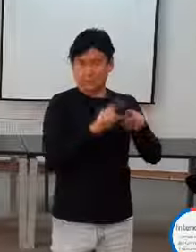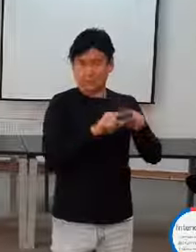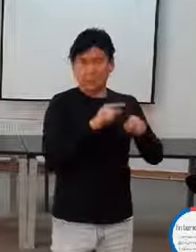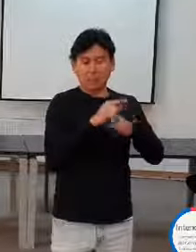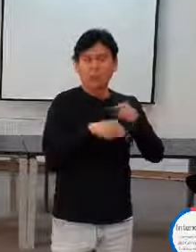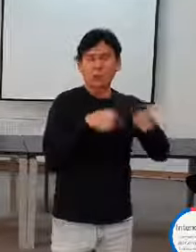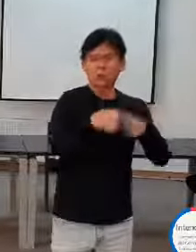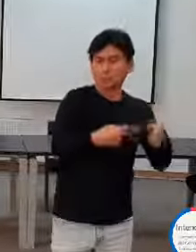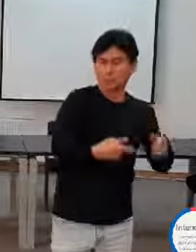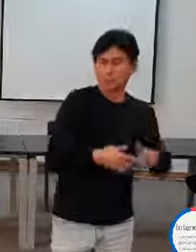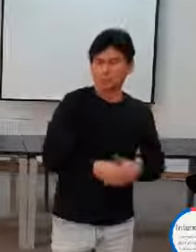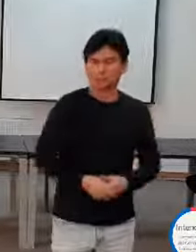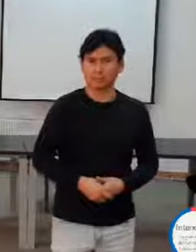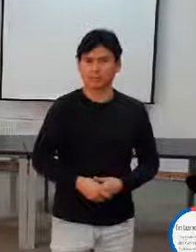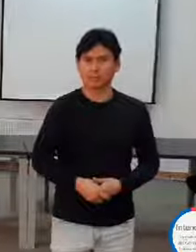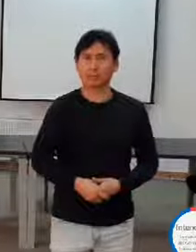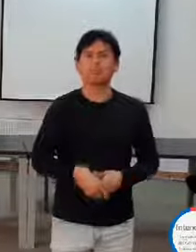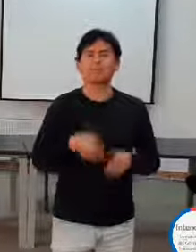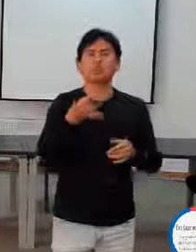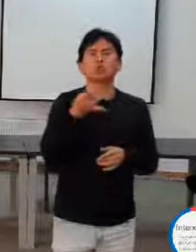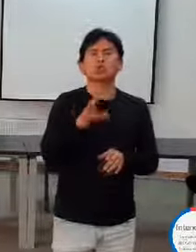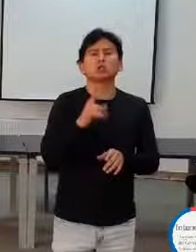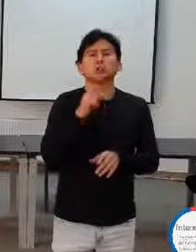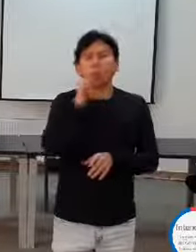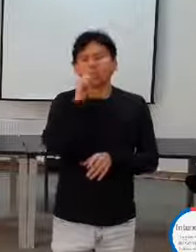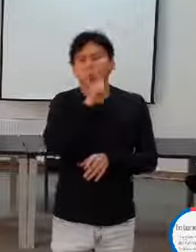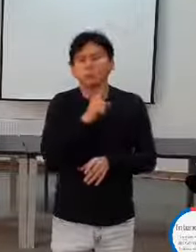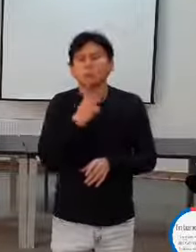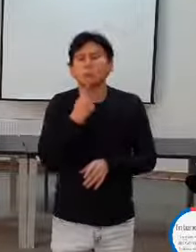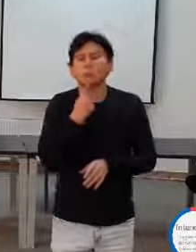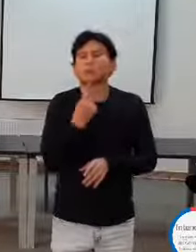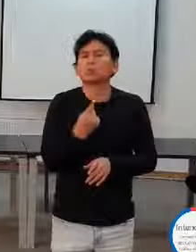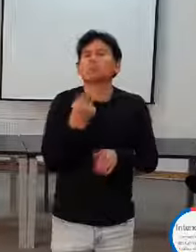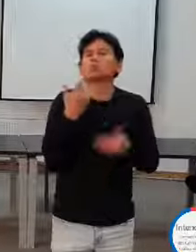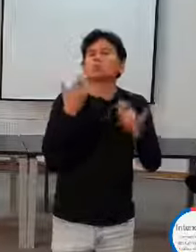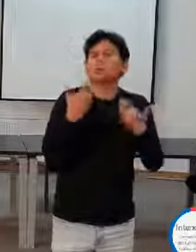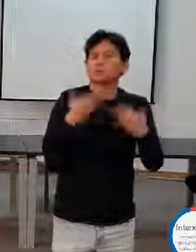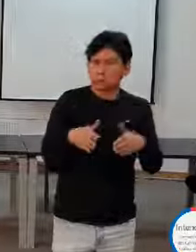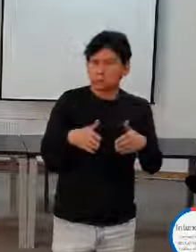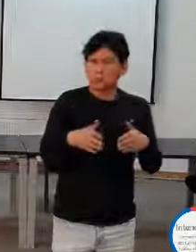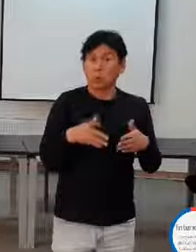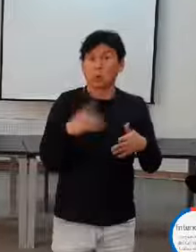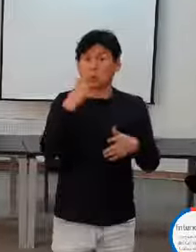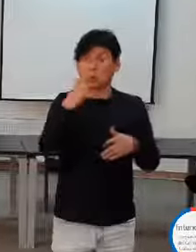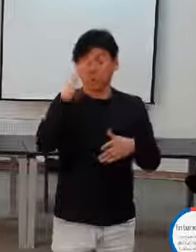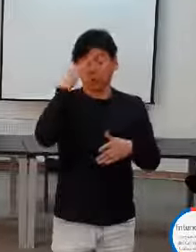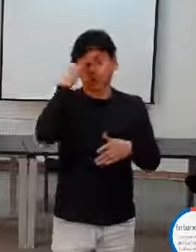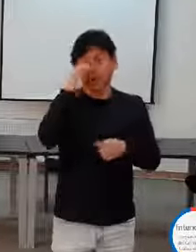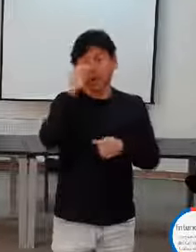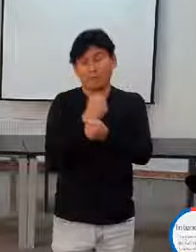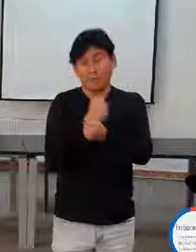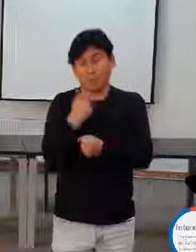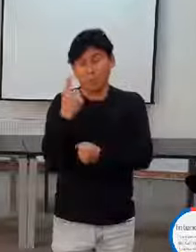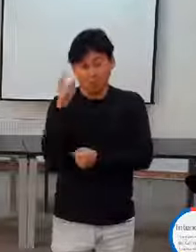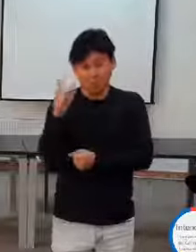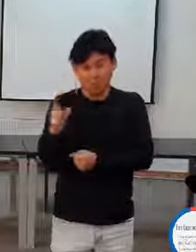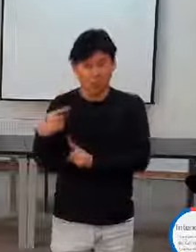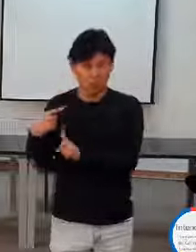ese procedimiento. Perfecto. Y solo para finalizar, ya nos confirmó que se trata de un carabinero uno de los casos.